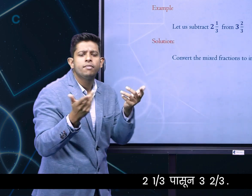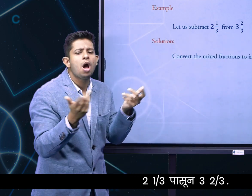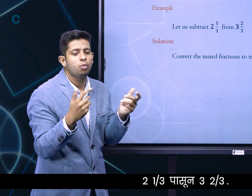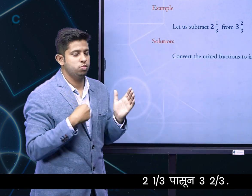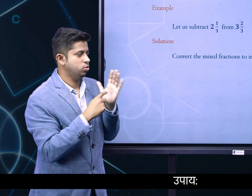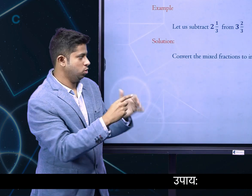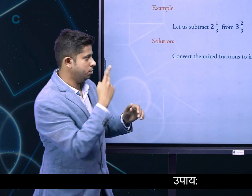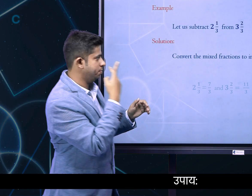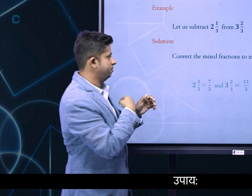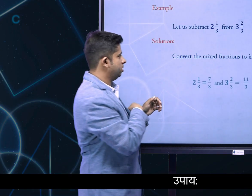3.2/3. उपाय: